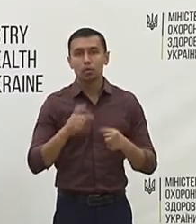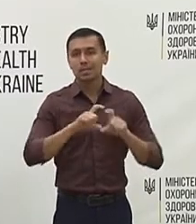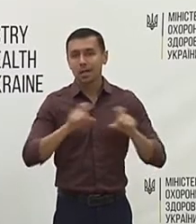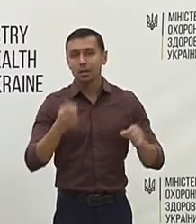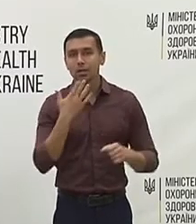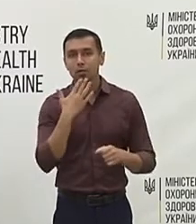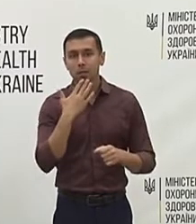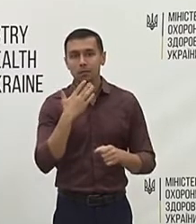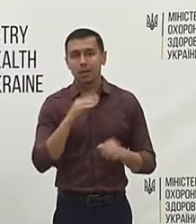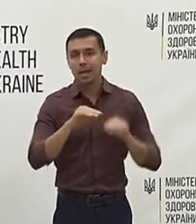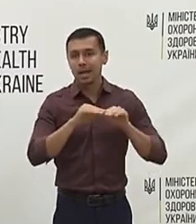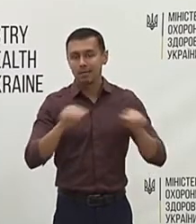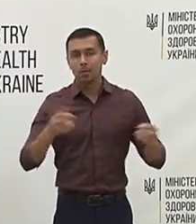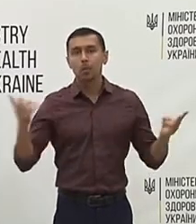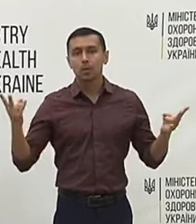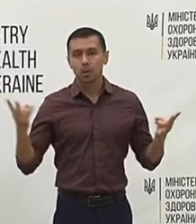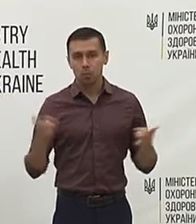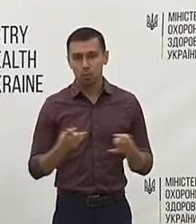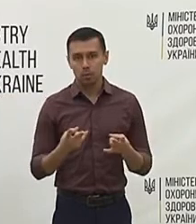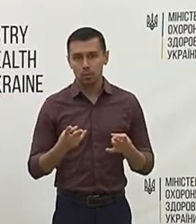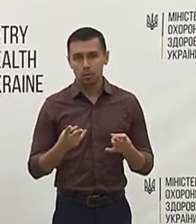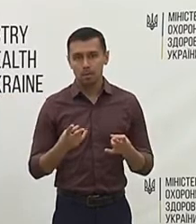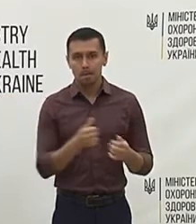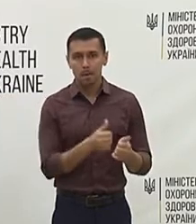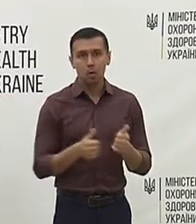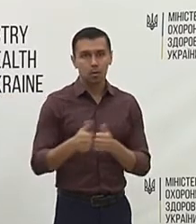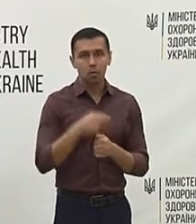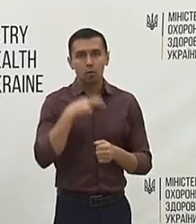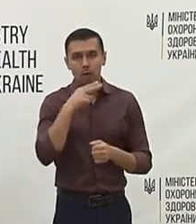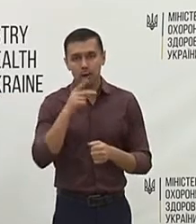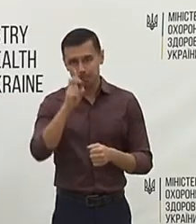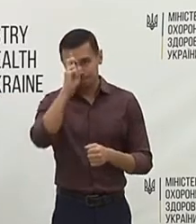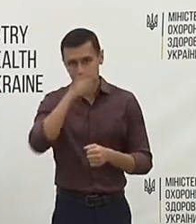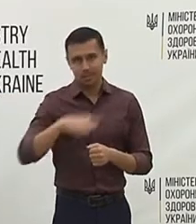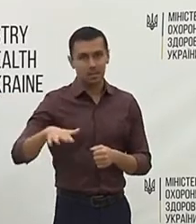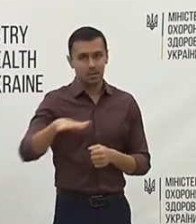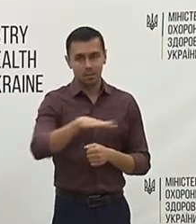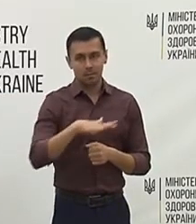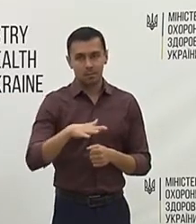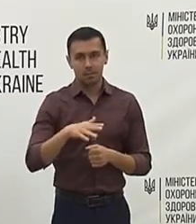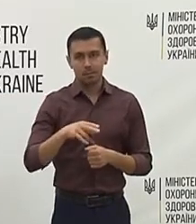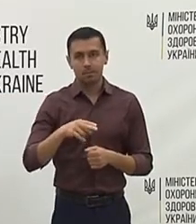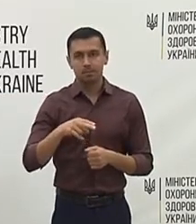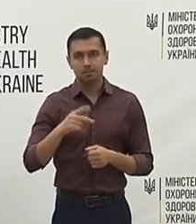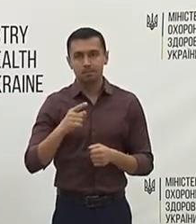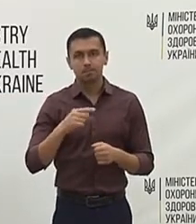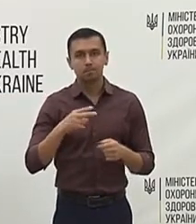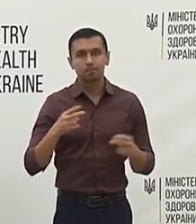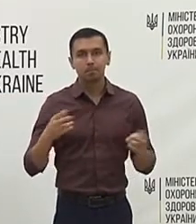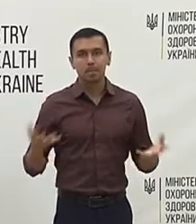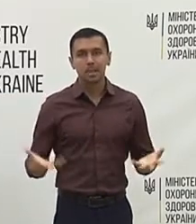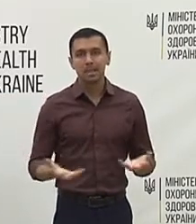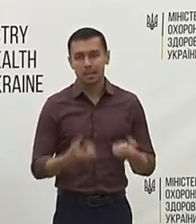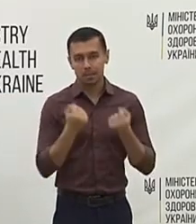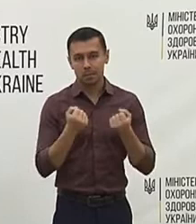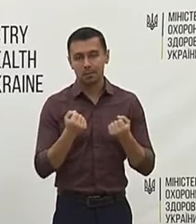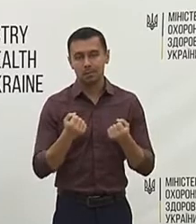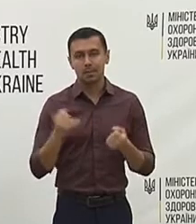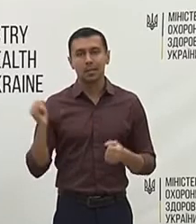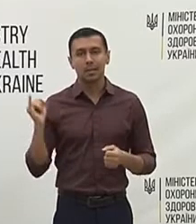заклади національного рівня потребують пріоритетної уваги держави, пріоритетної підтримки.